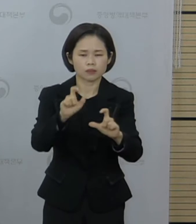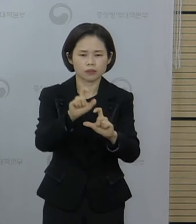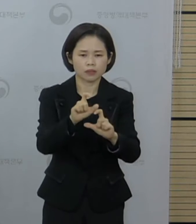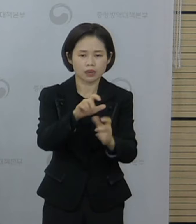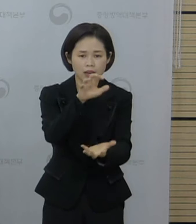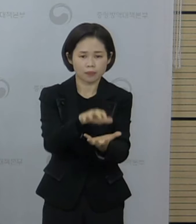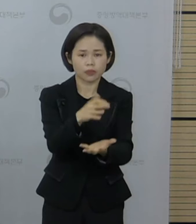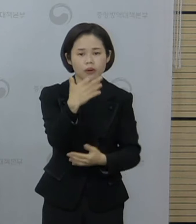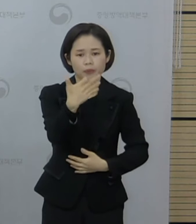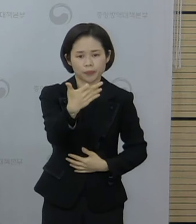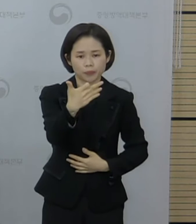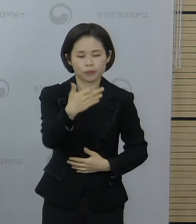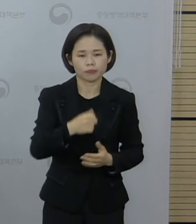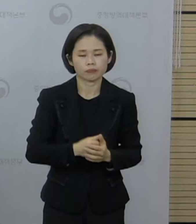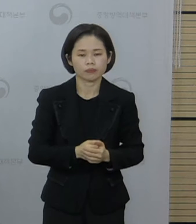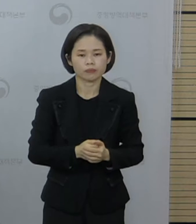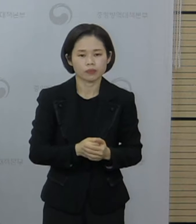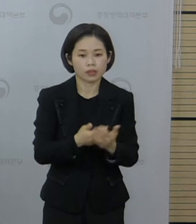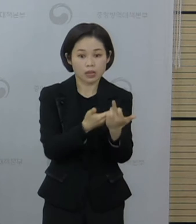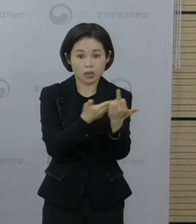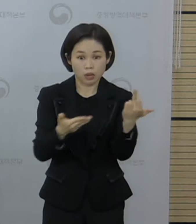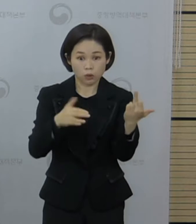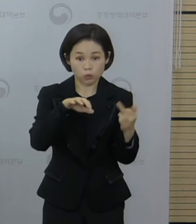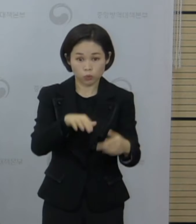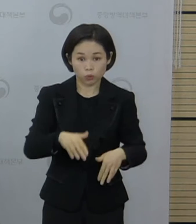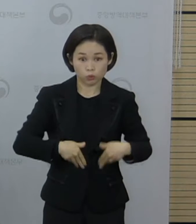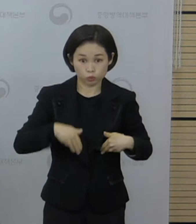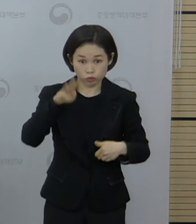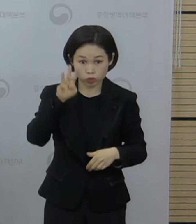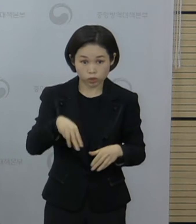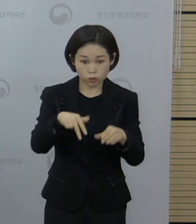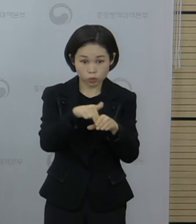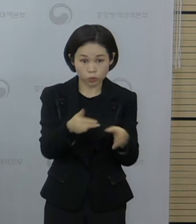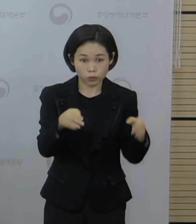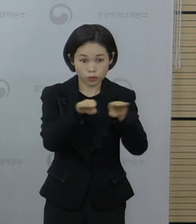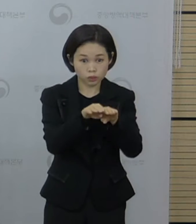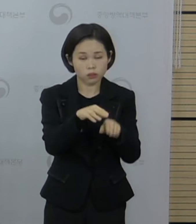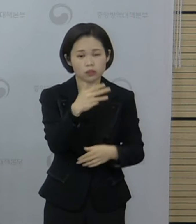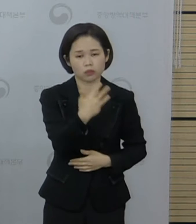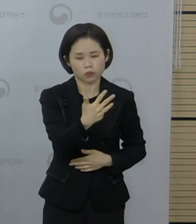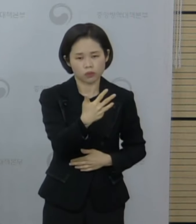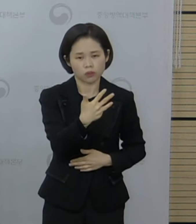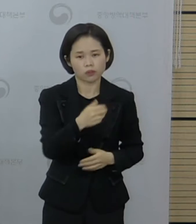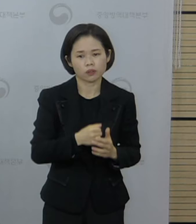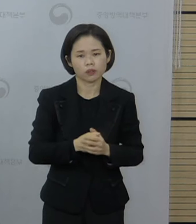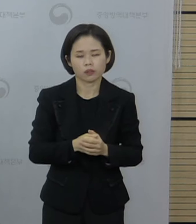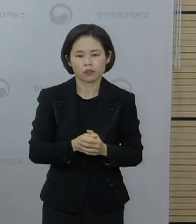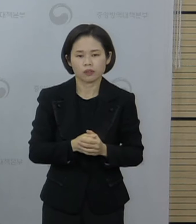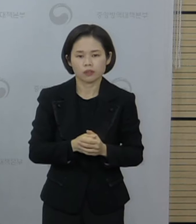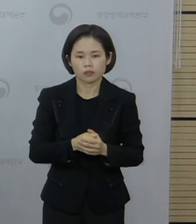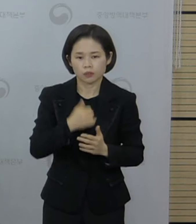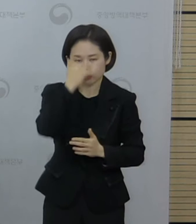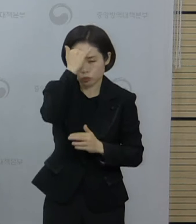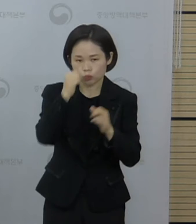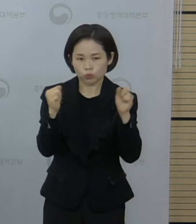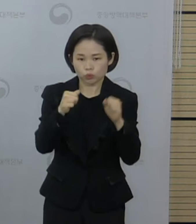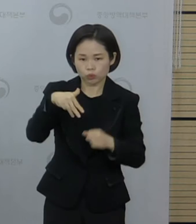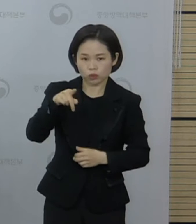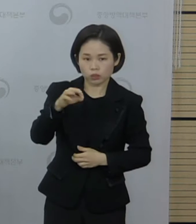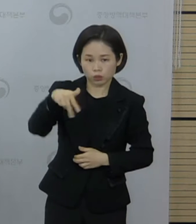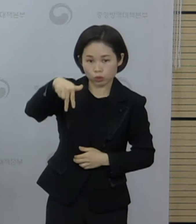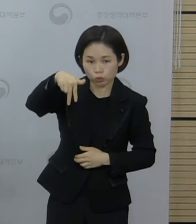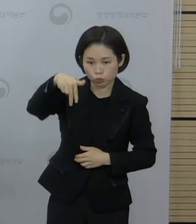발견되었고 강원도 충천 7시 종교 시설에서 8 영역 그리고 충청북도 청주시